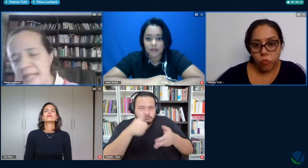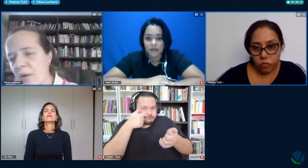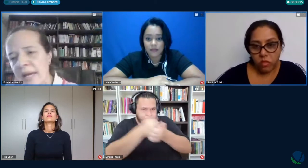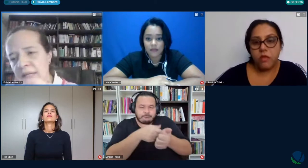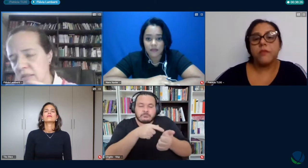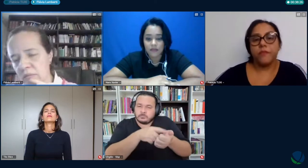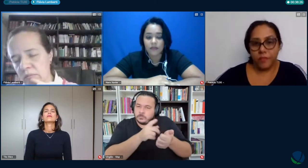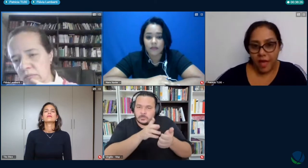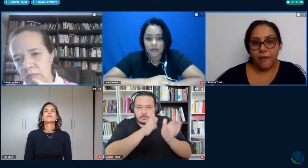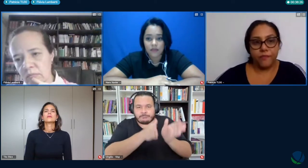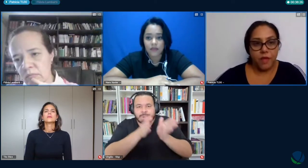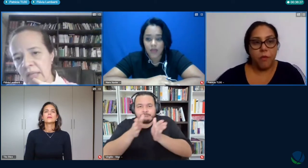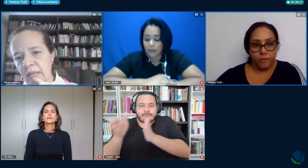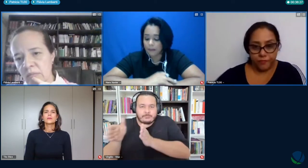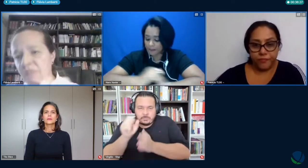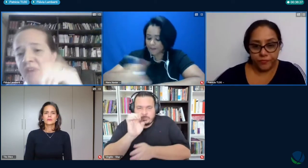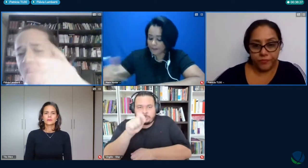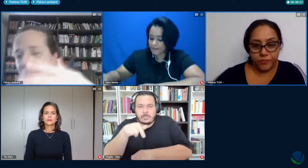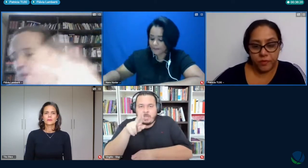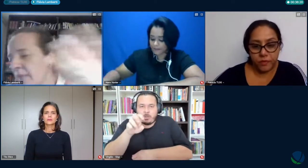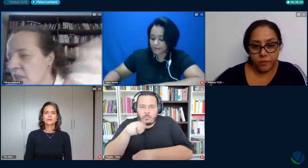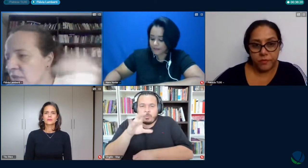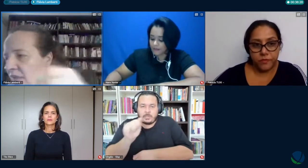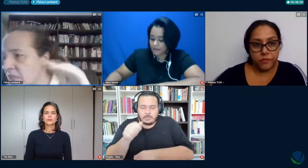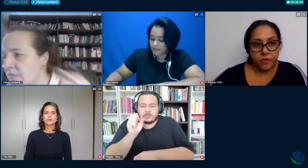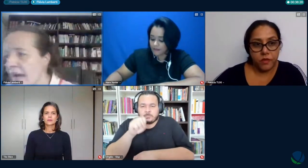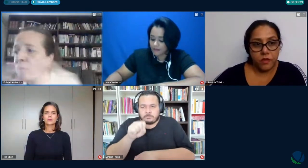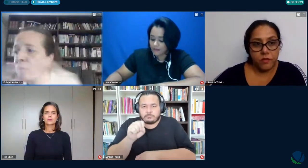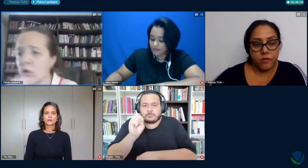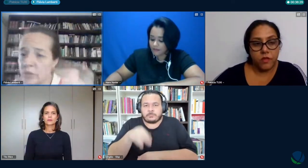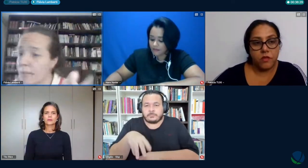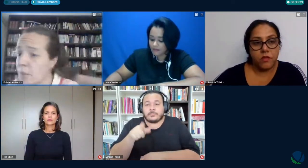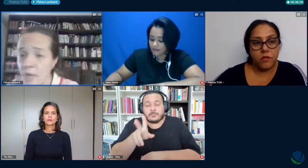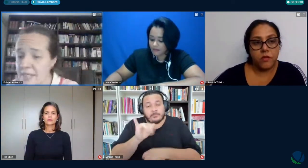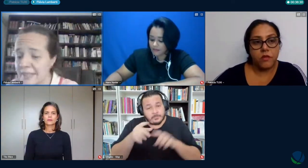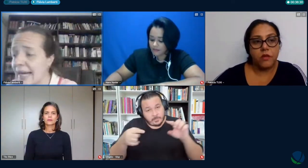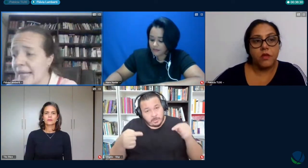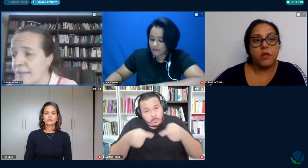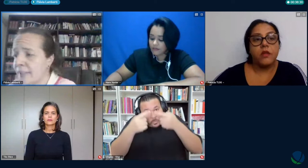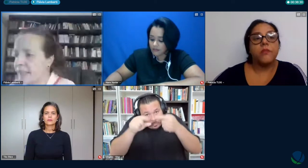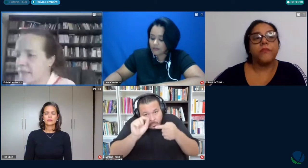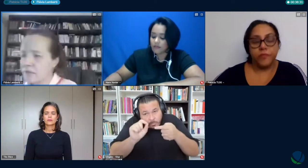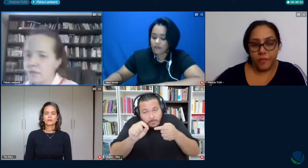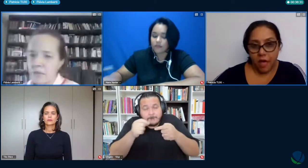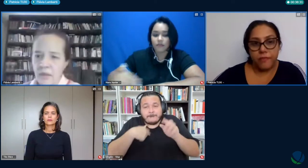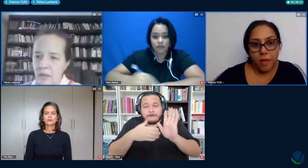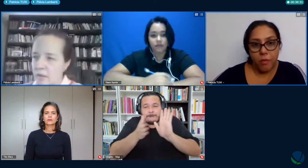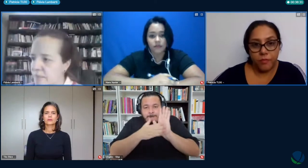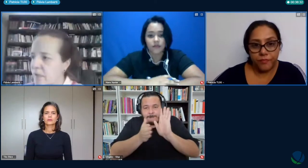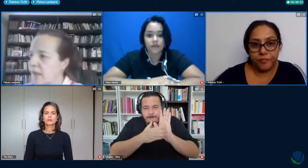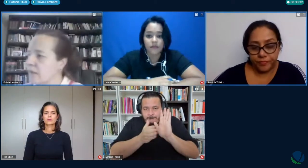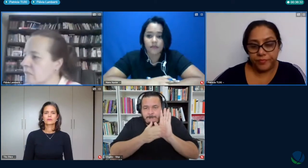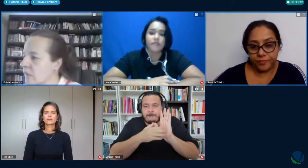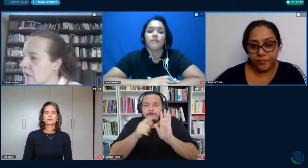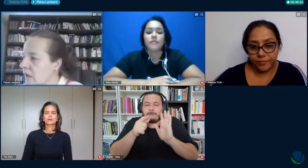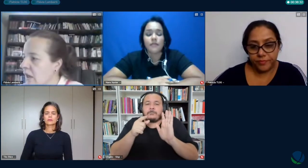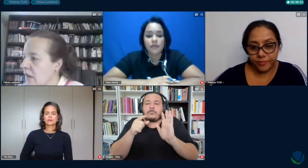na sequência. Tá bom. E vai também, vai ao encontro da proposta da Galamanhas. Tá bom.